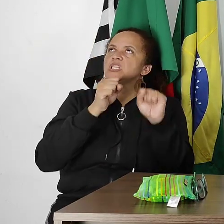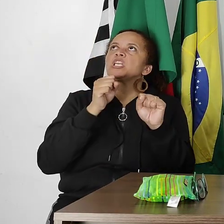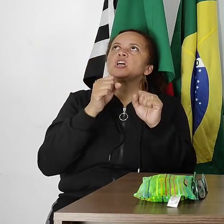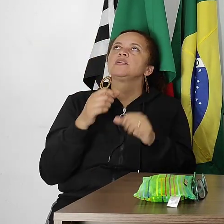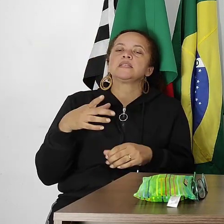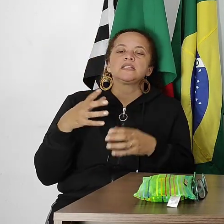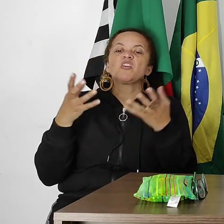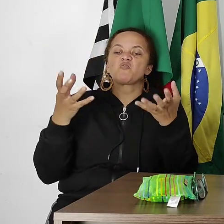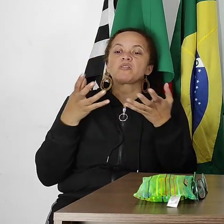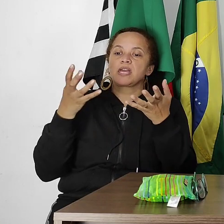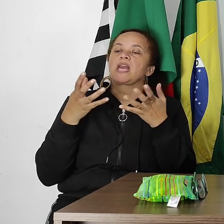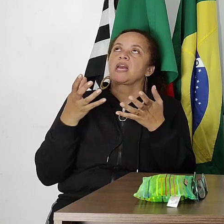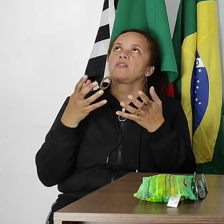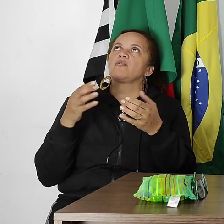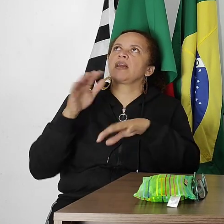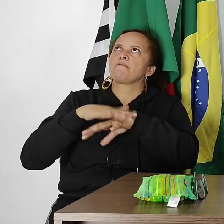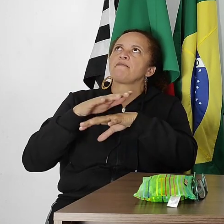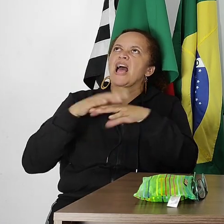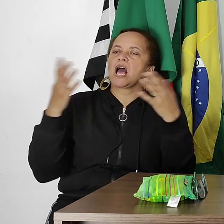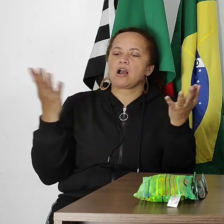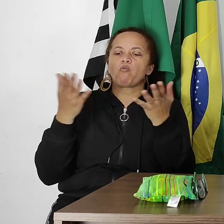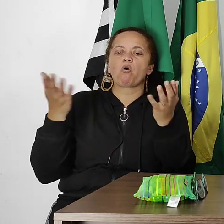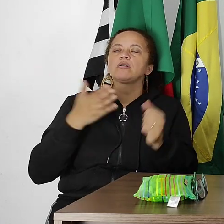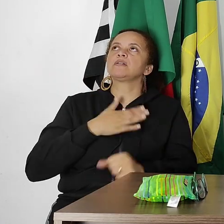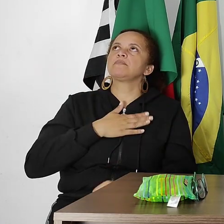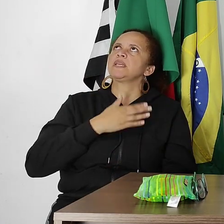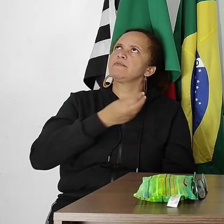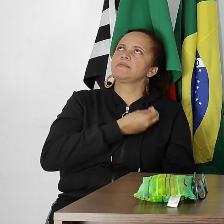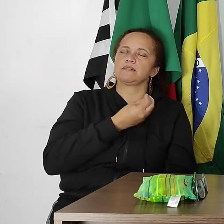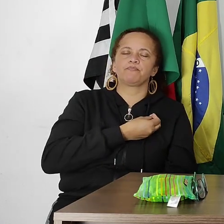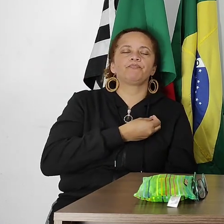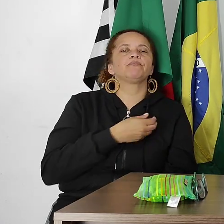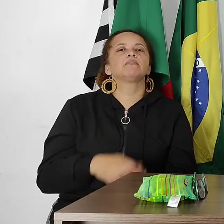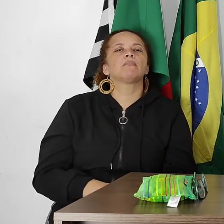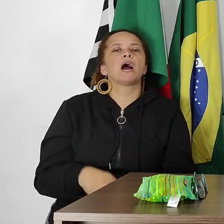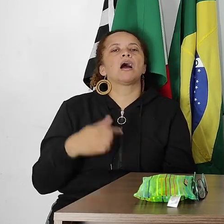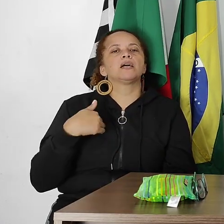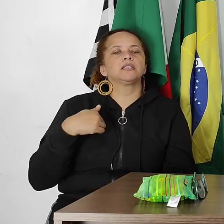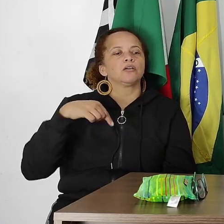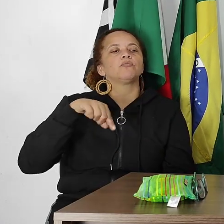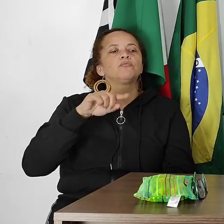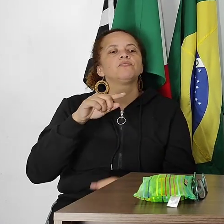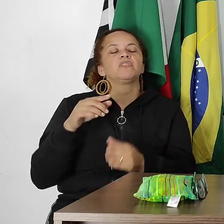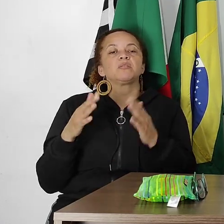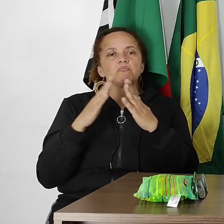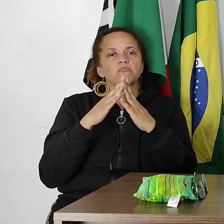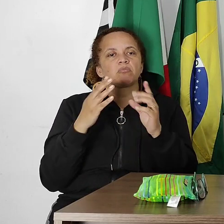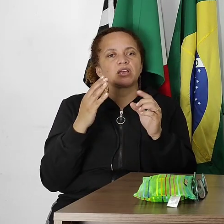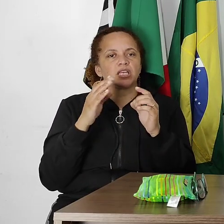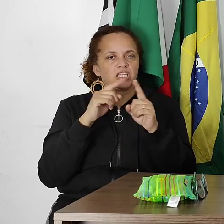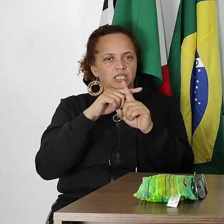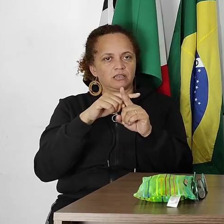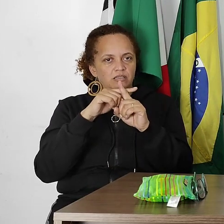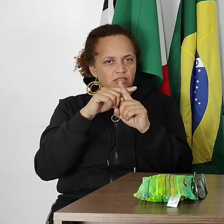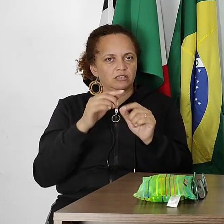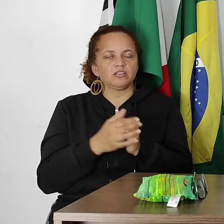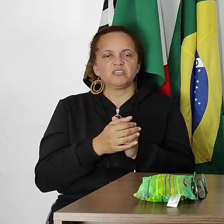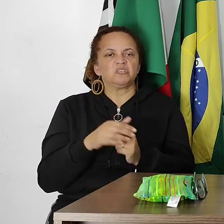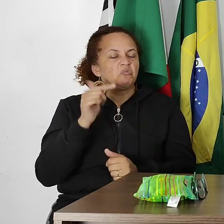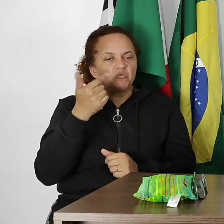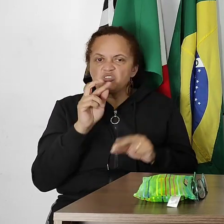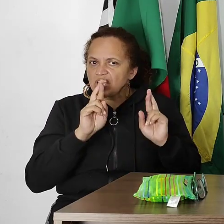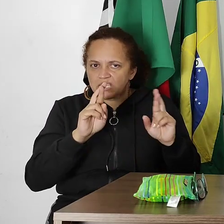Senhor faça hoje comigo. Aí eu vim pro culto, né? Vim pro culto, sem pouca esperança, meia tonta, com muita